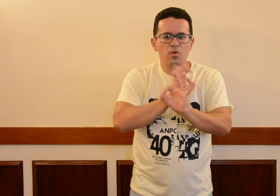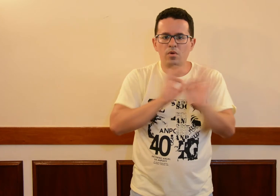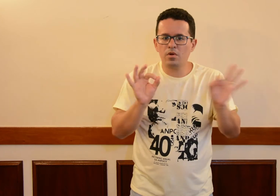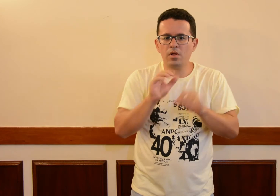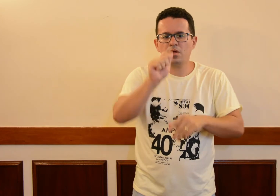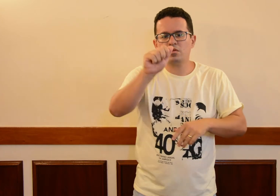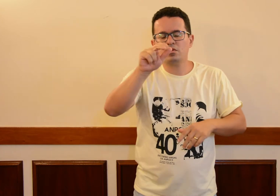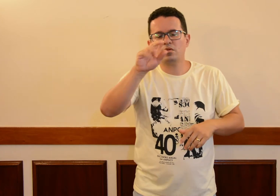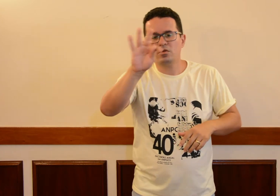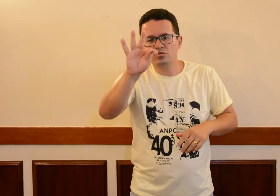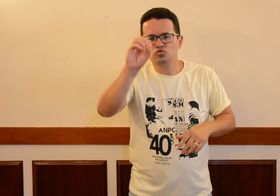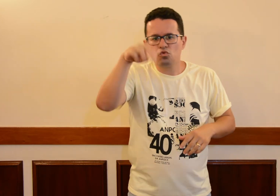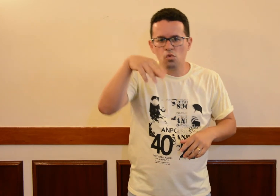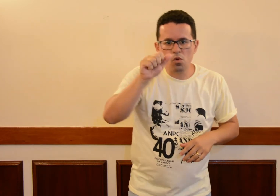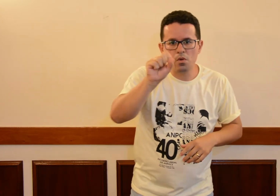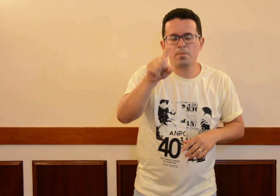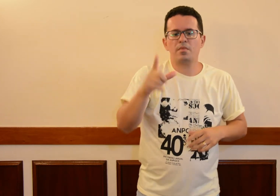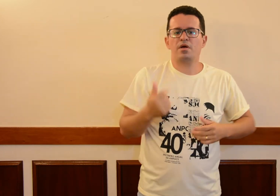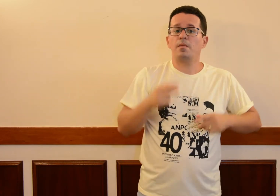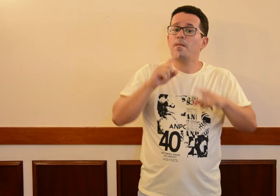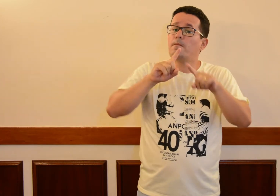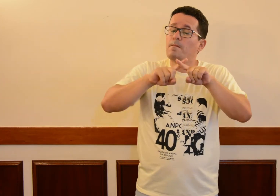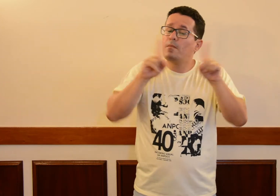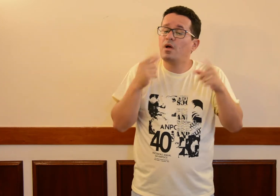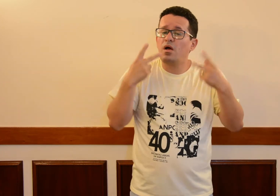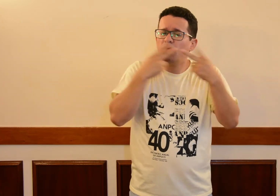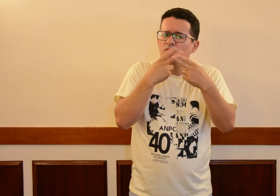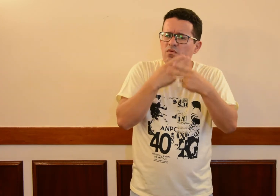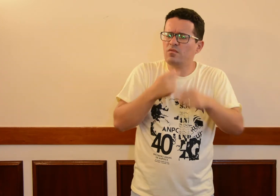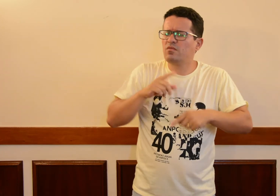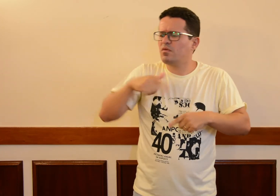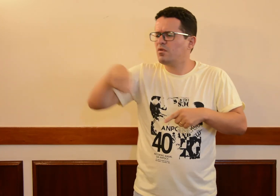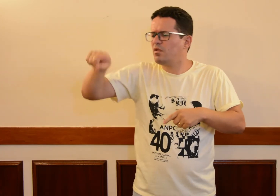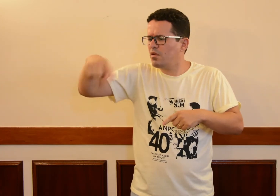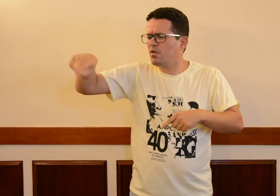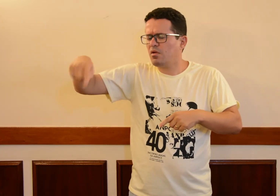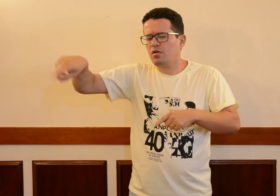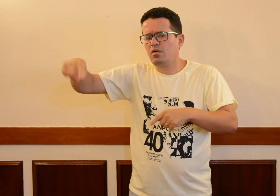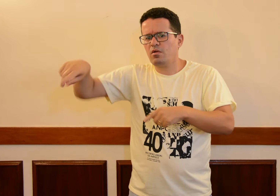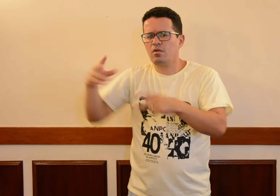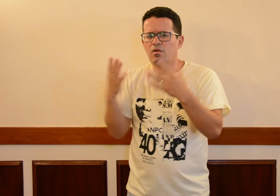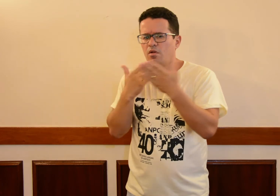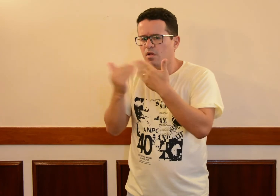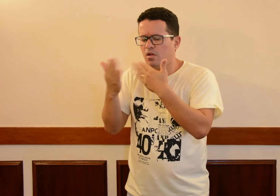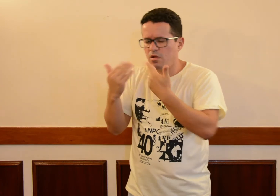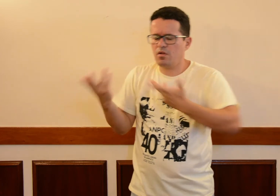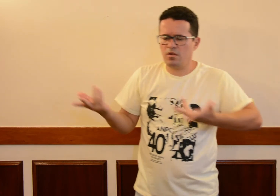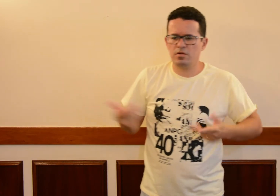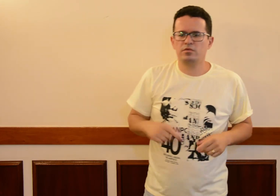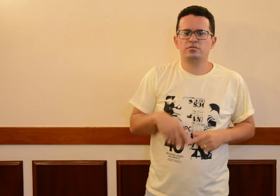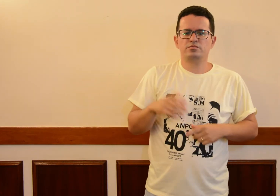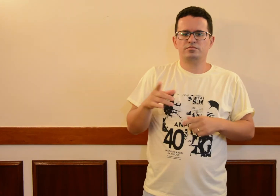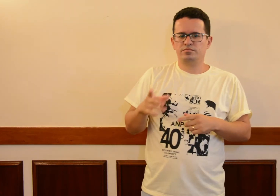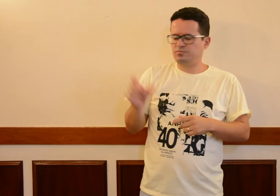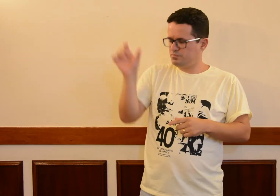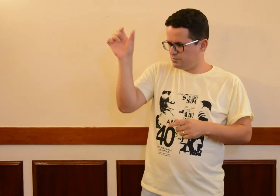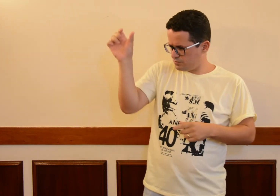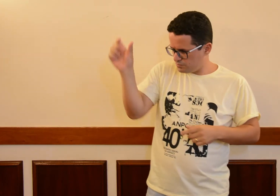Tomás, mas que corria um boato sobre essa condição no setor em que estava trabalhando. A centralidade do tipo de